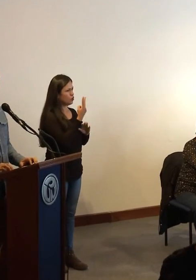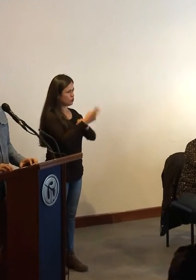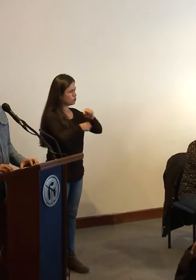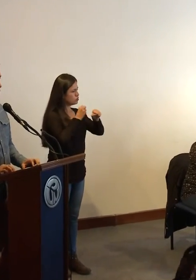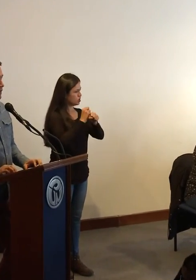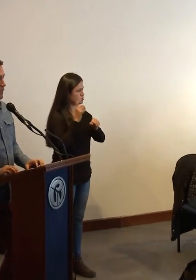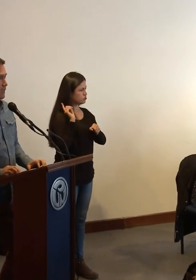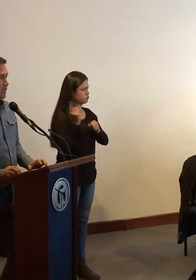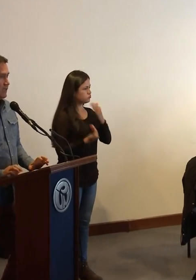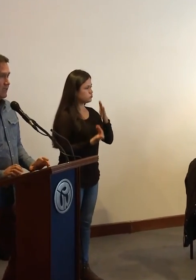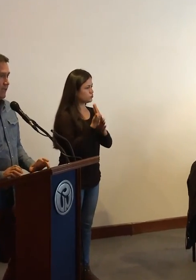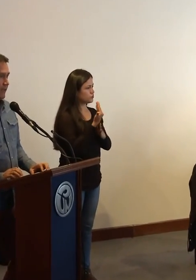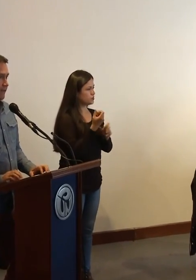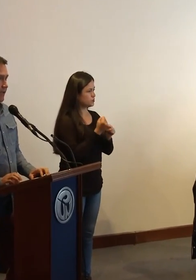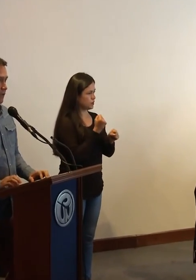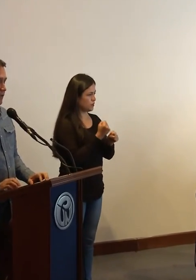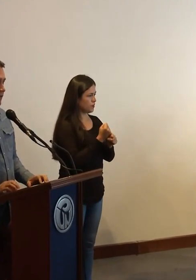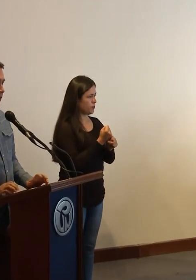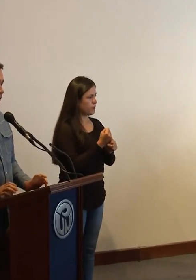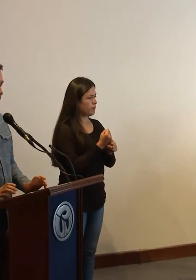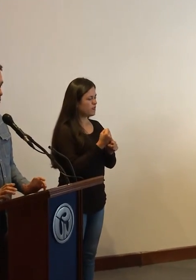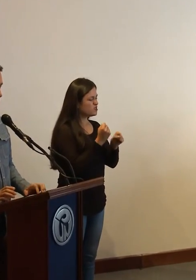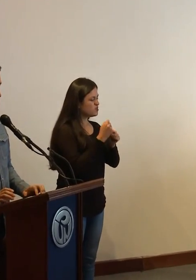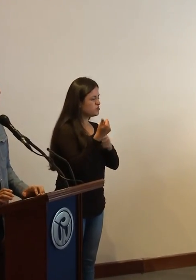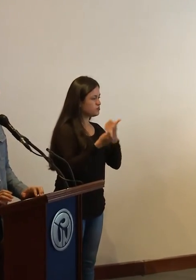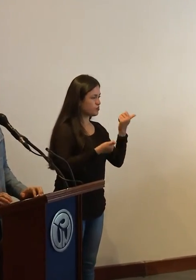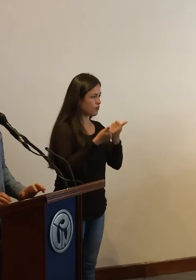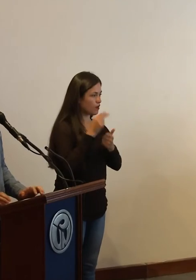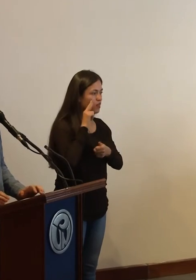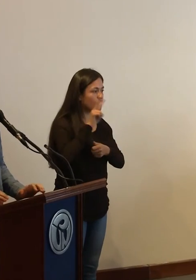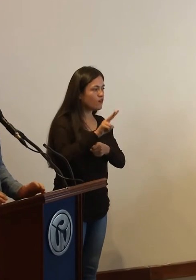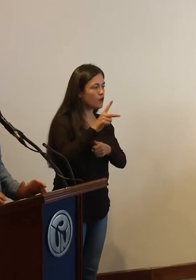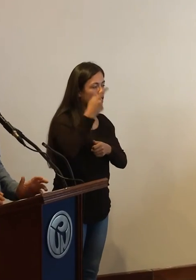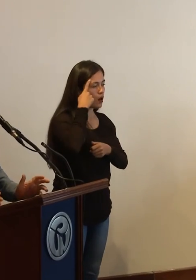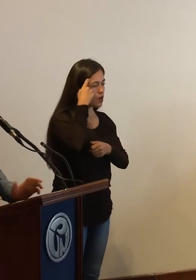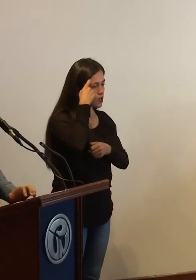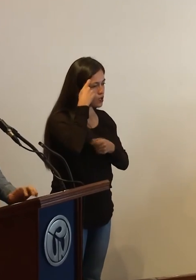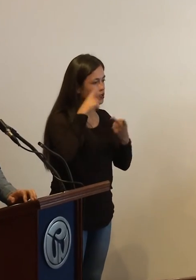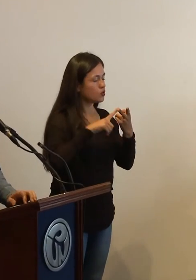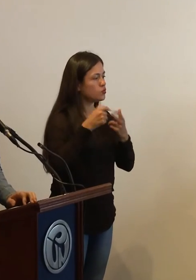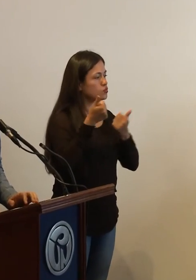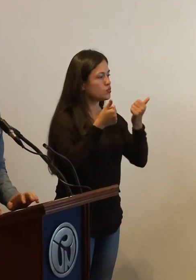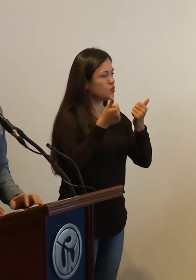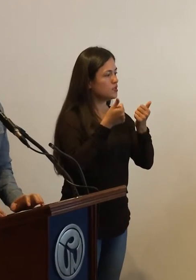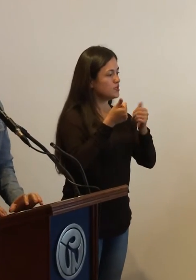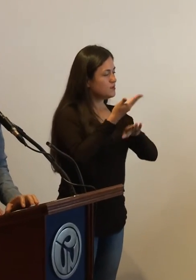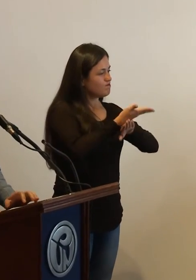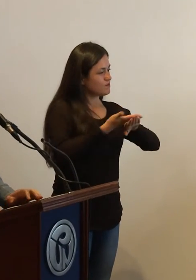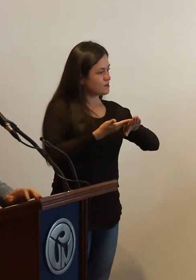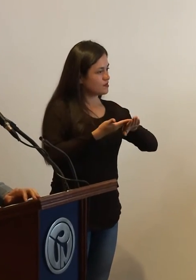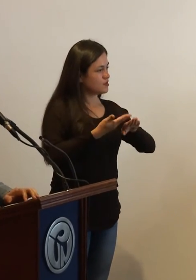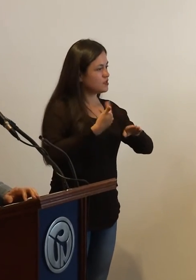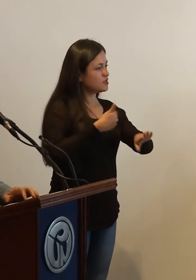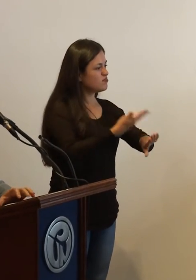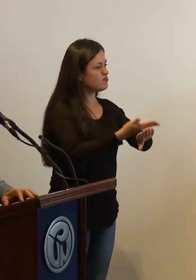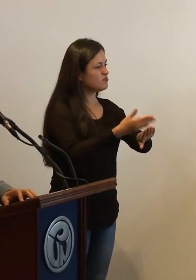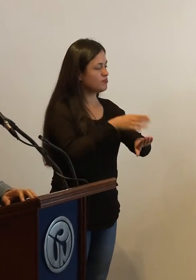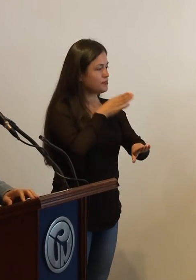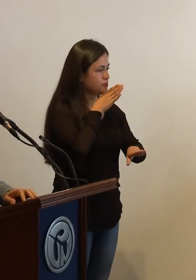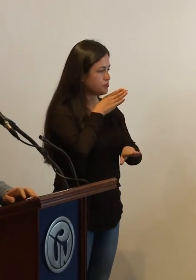2 años, de ver cuáles son los retos, cuáles son los desafíos que nos